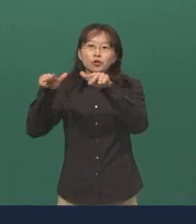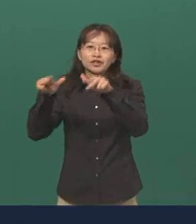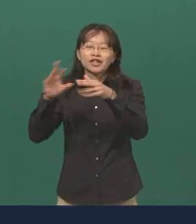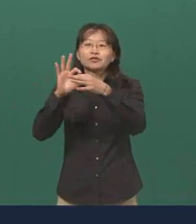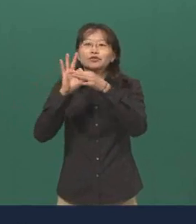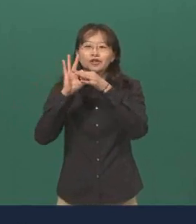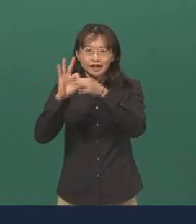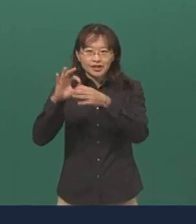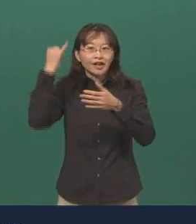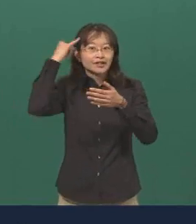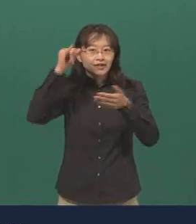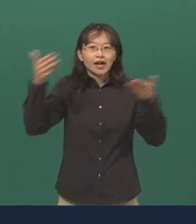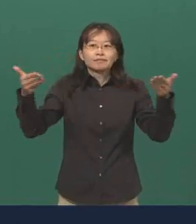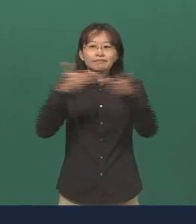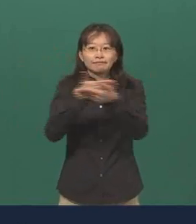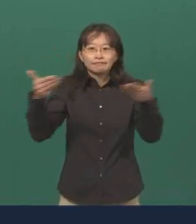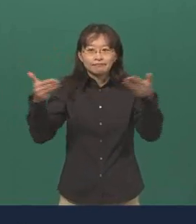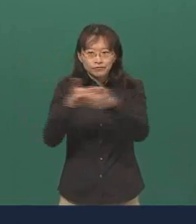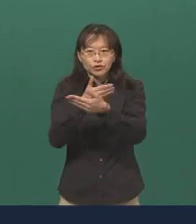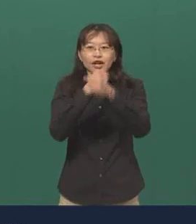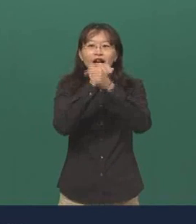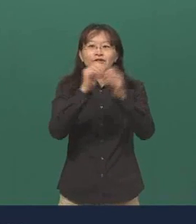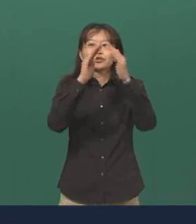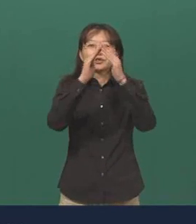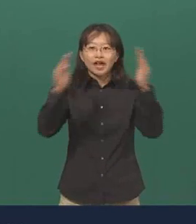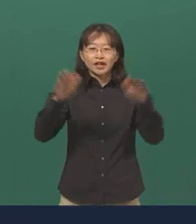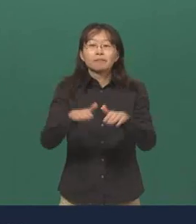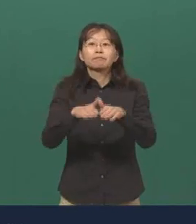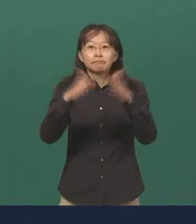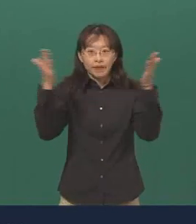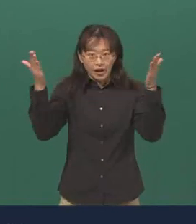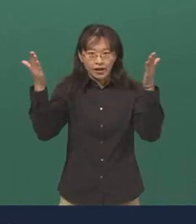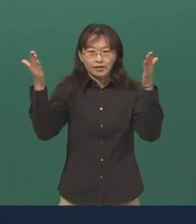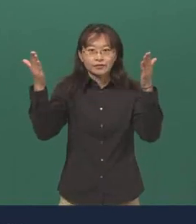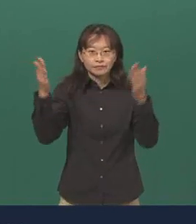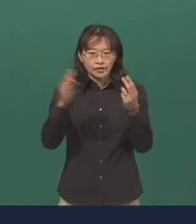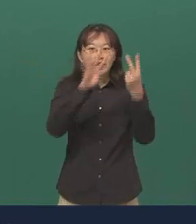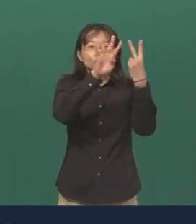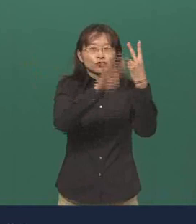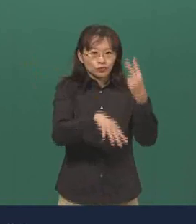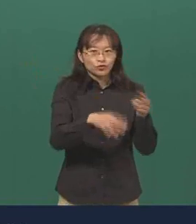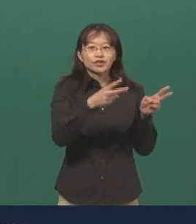職員が意見交換する研究会が開かれました。